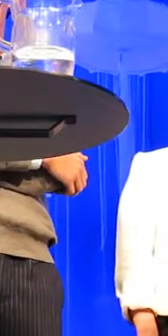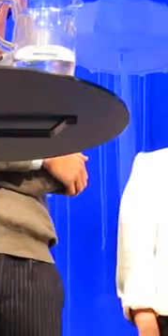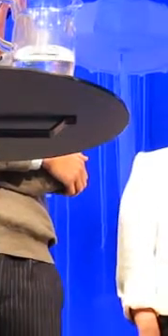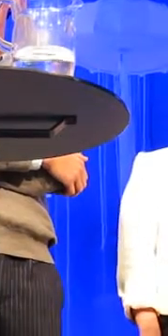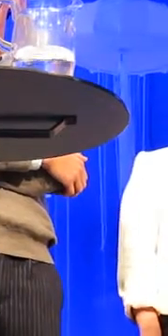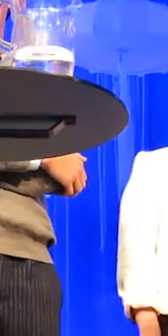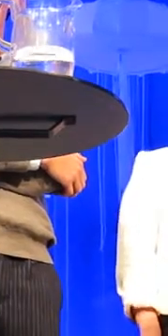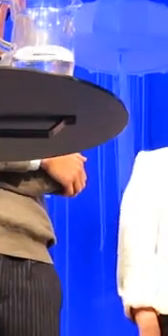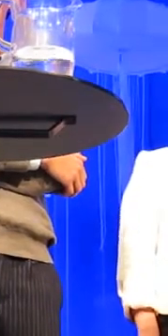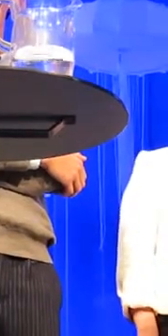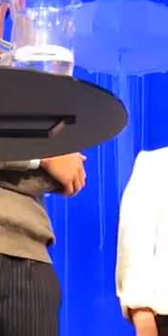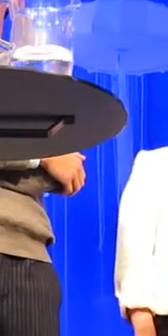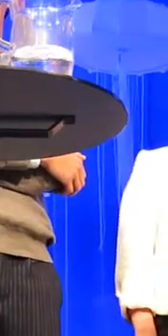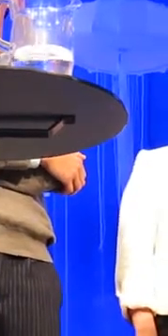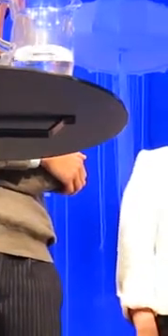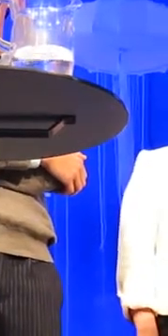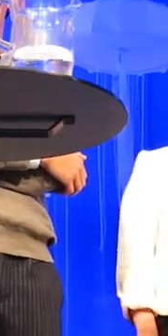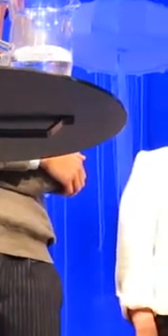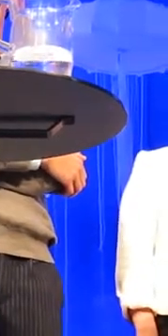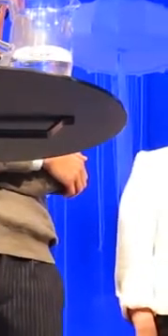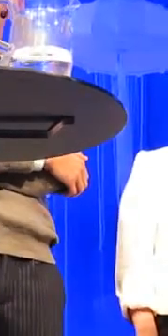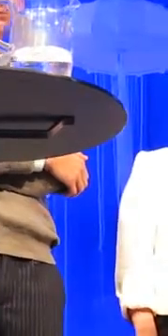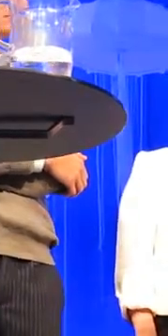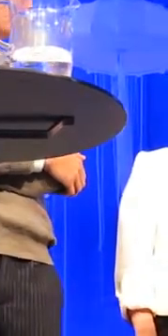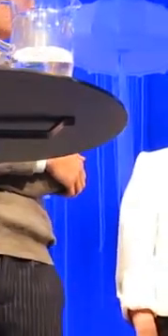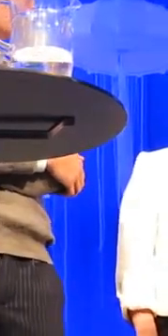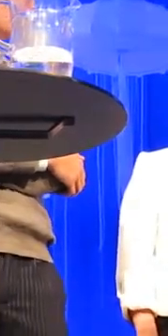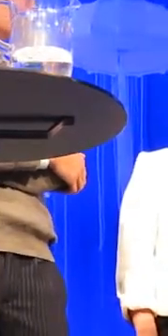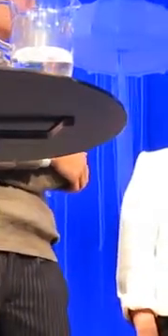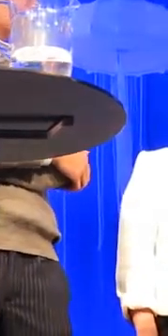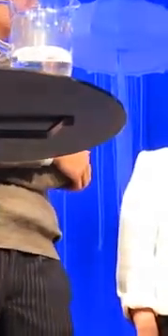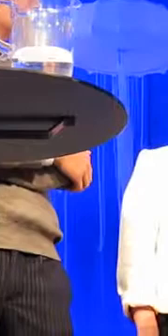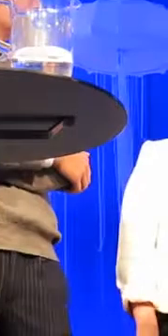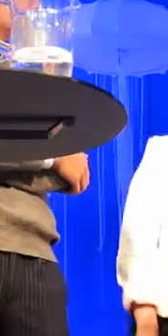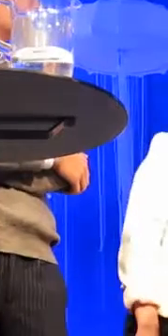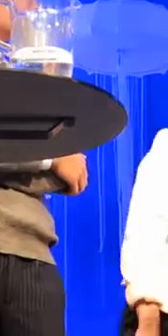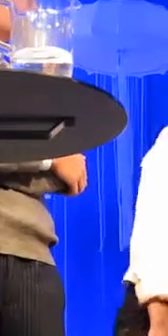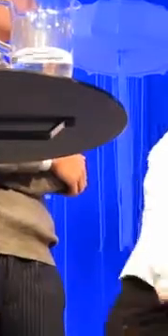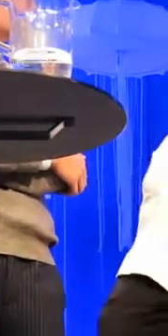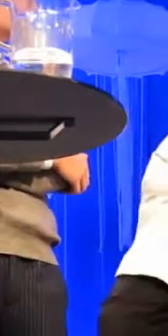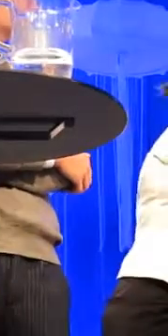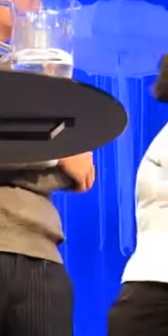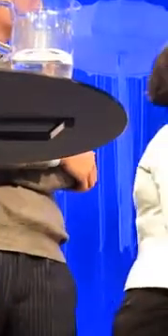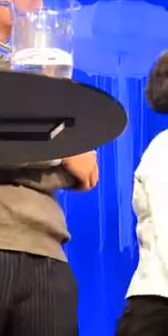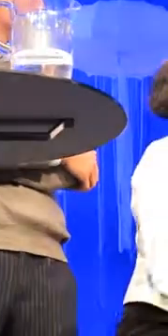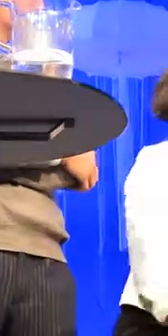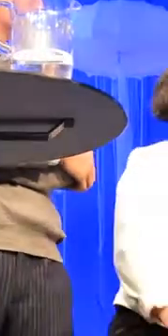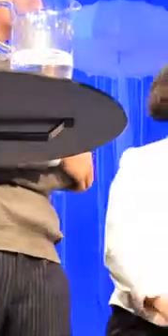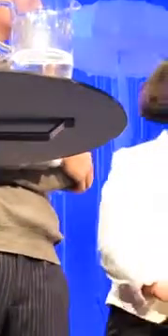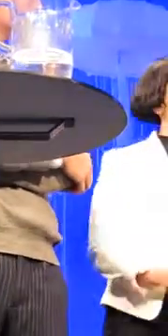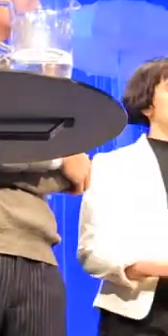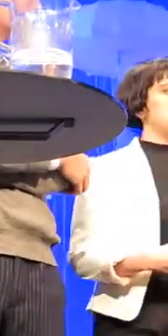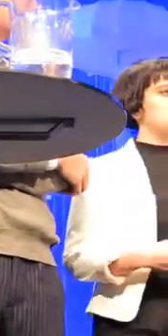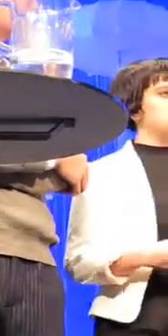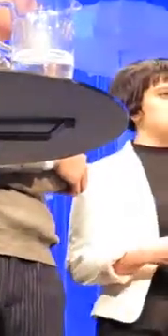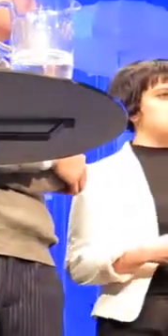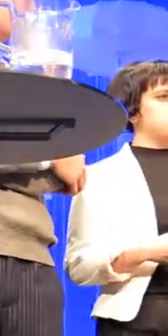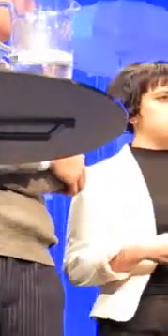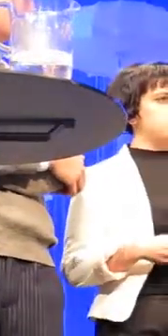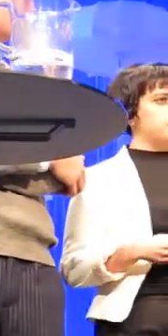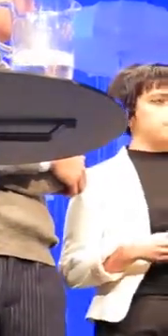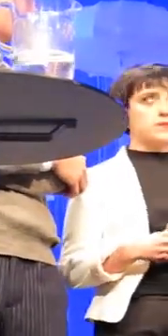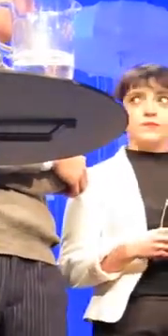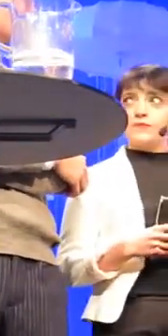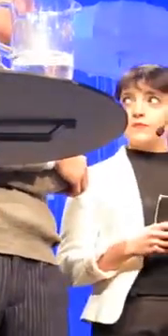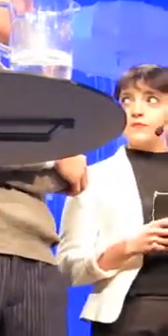Men det finns ett problem att man är ganska kolkraftberoende. Det oroar mig. Men det är väl så att de sjunker ju faktiskt i Tyskland även idag med utsläppen. Och de har ju mål på